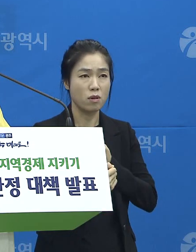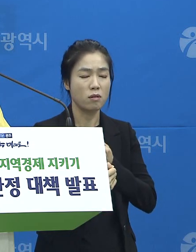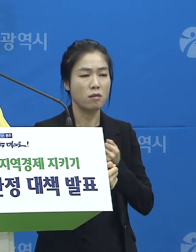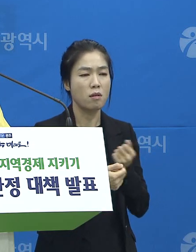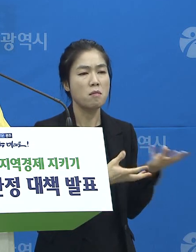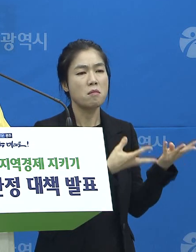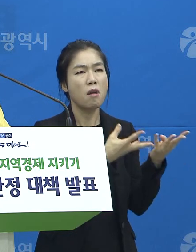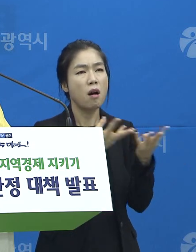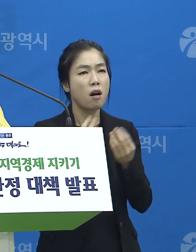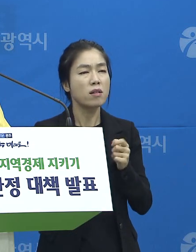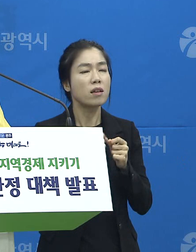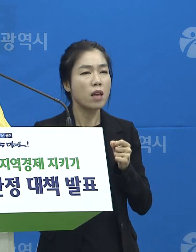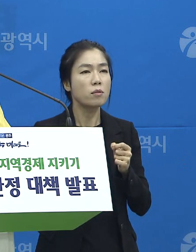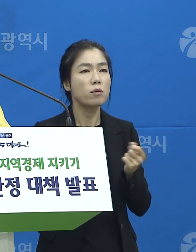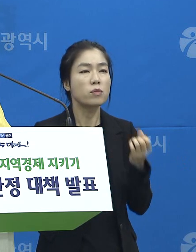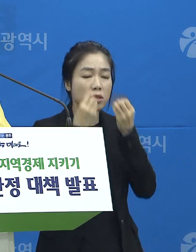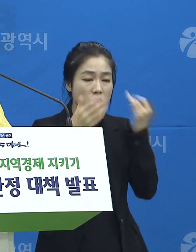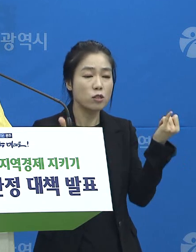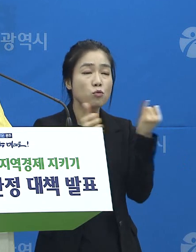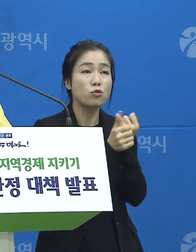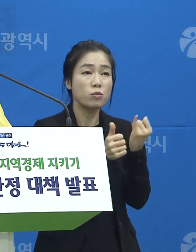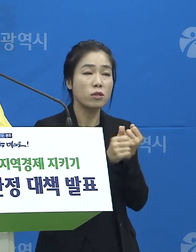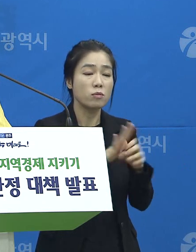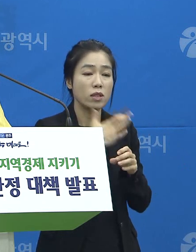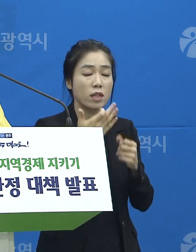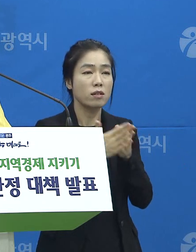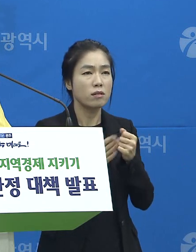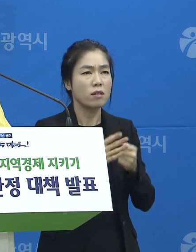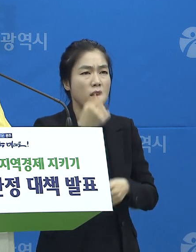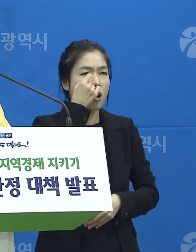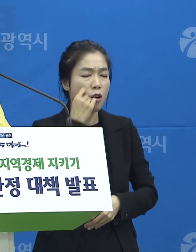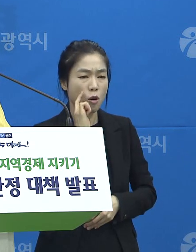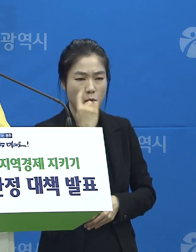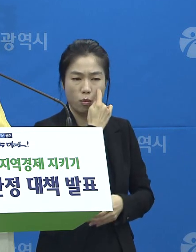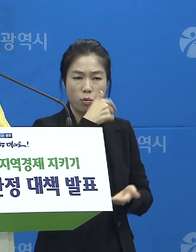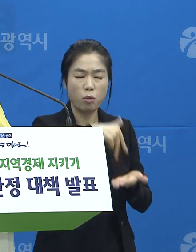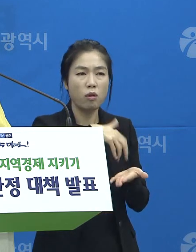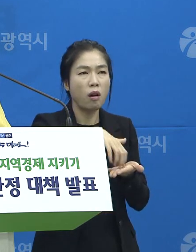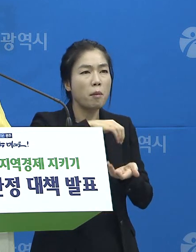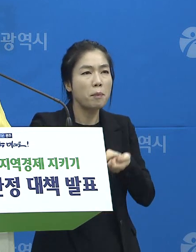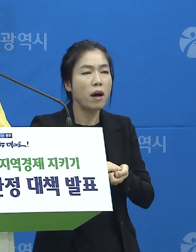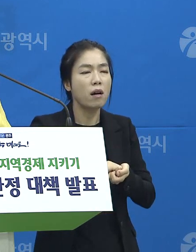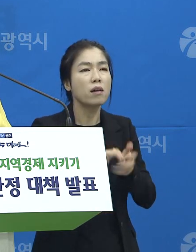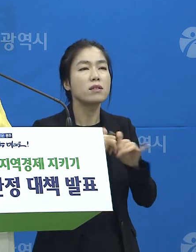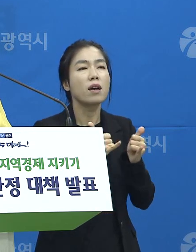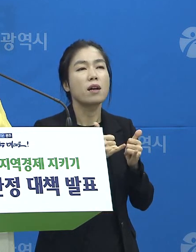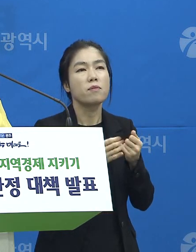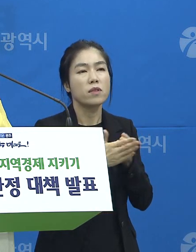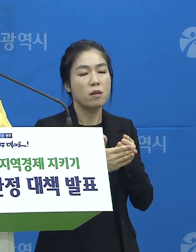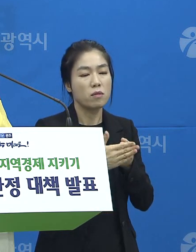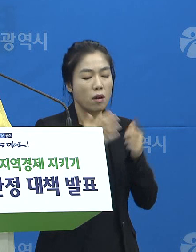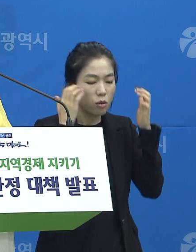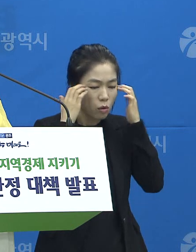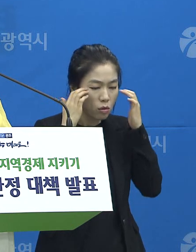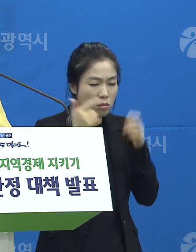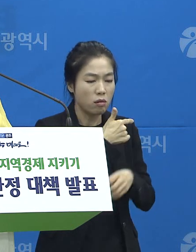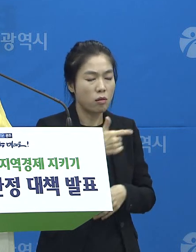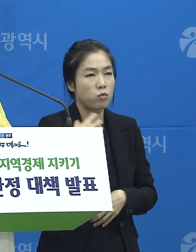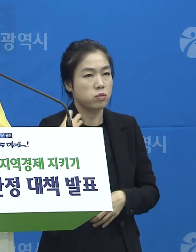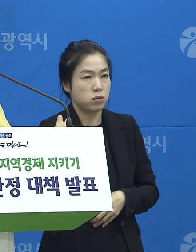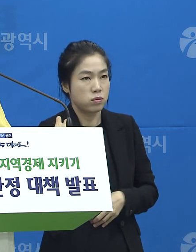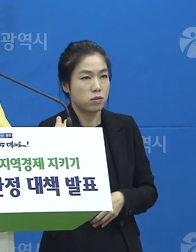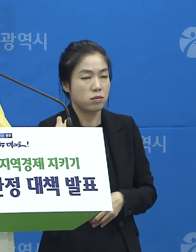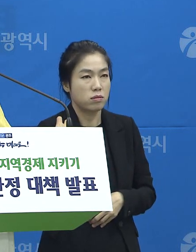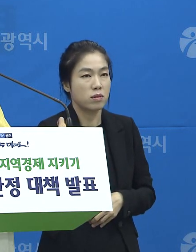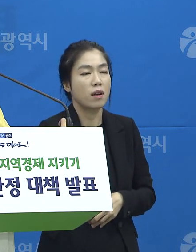많은 신혼부부들이 코로나19로 인해 최소 보증인원 등으로 큰 고통과 부담을 떠안아야